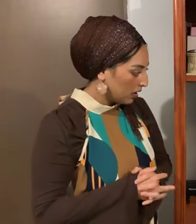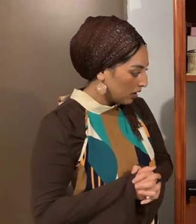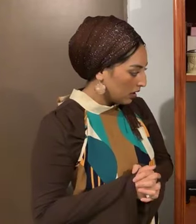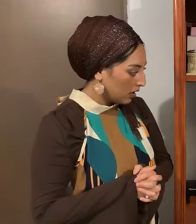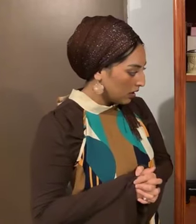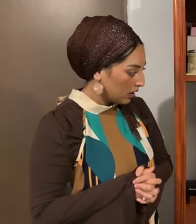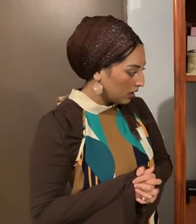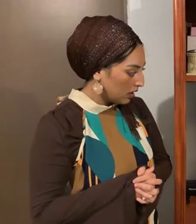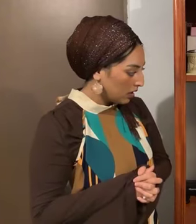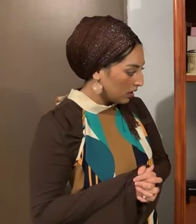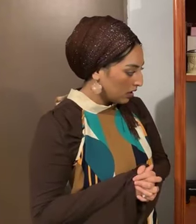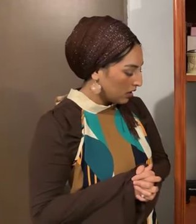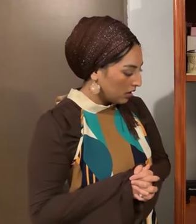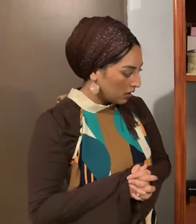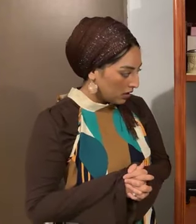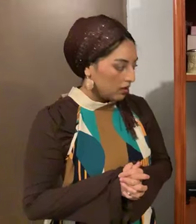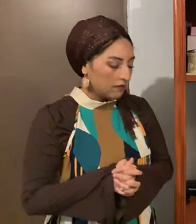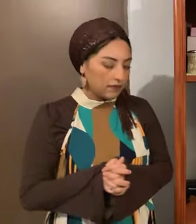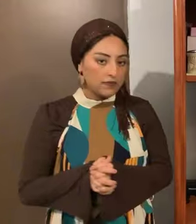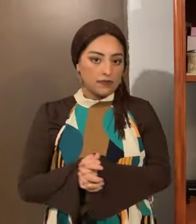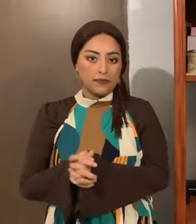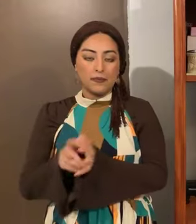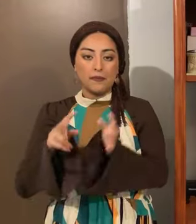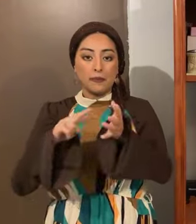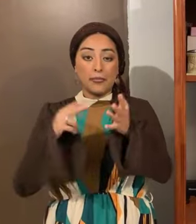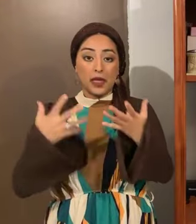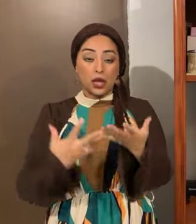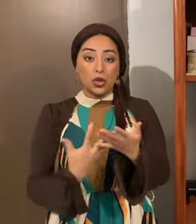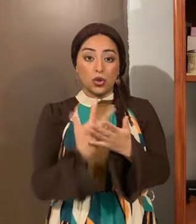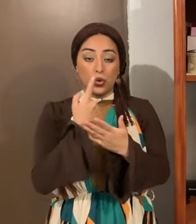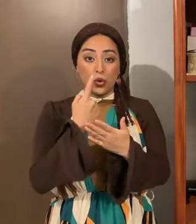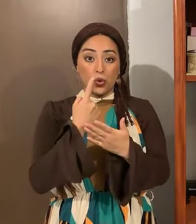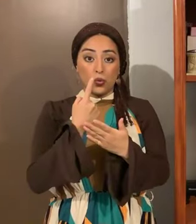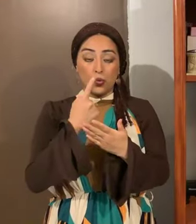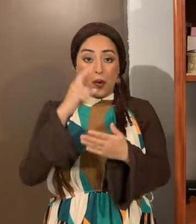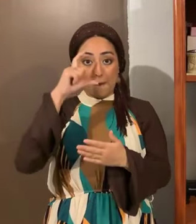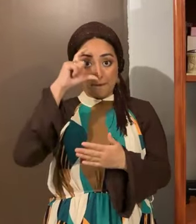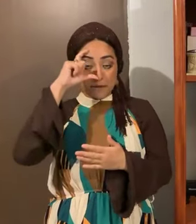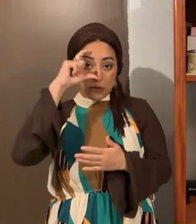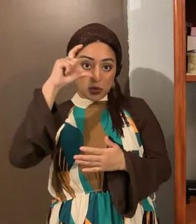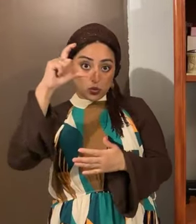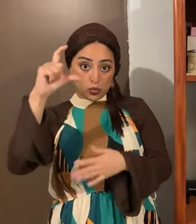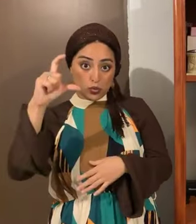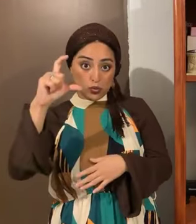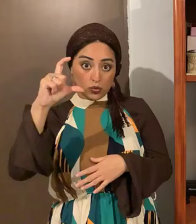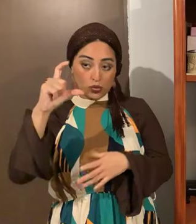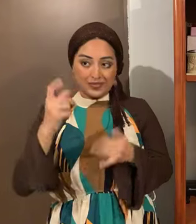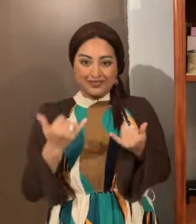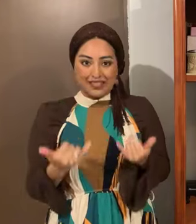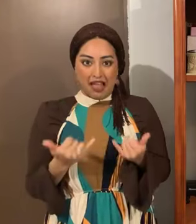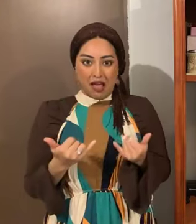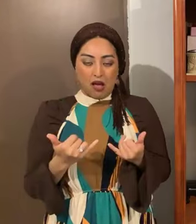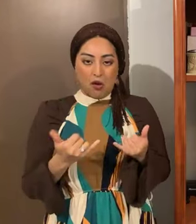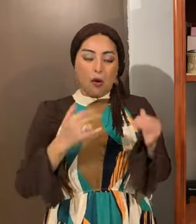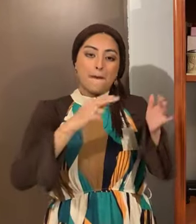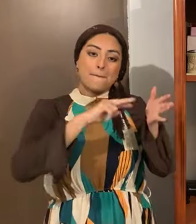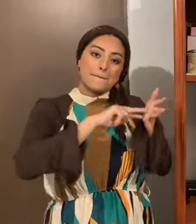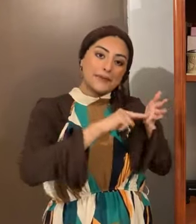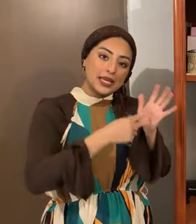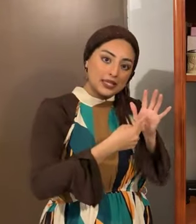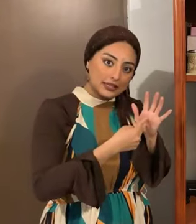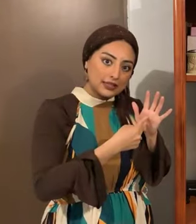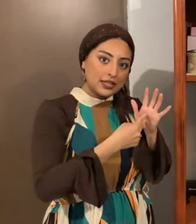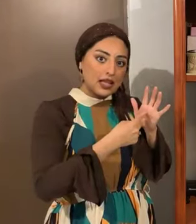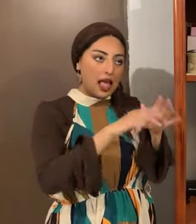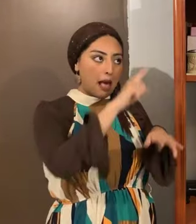referirse a la fase de oscuridad total. Luna negra en la tradición hebrea. Por eso muchos